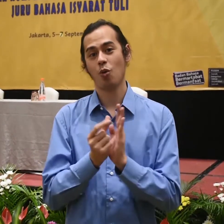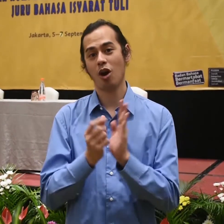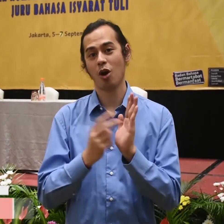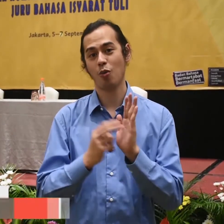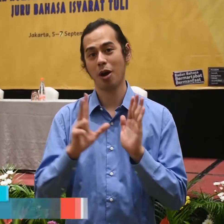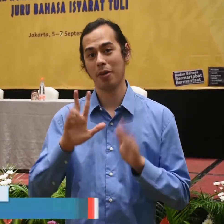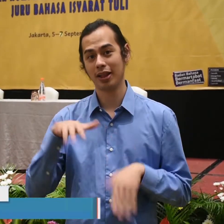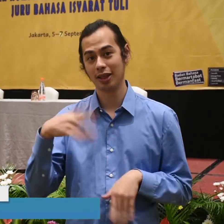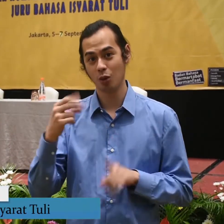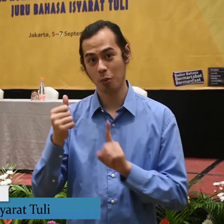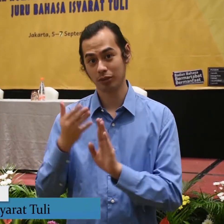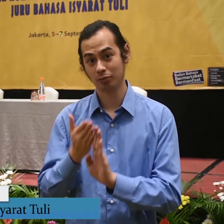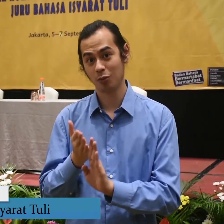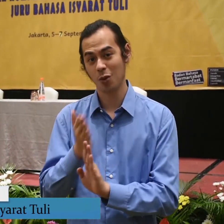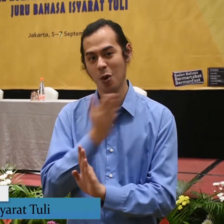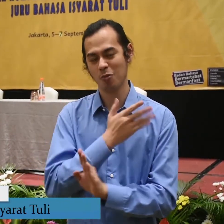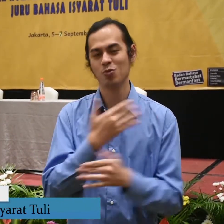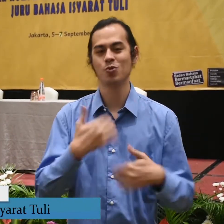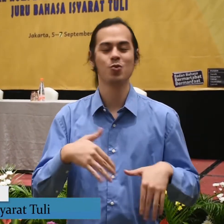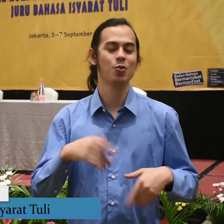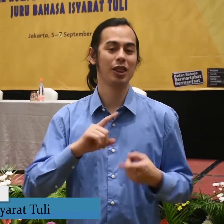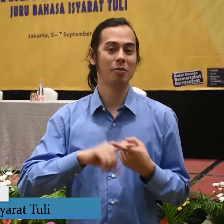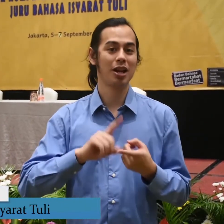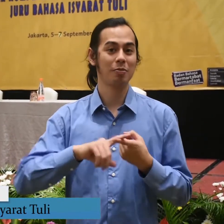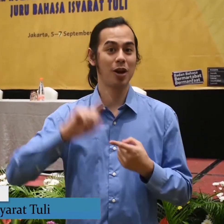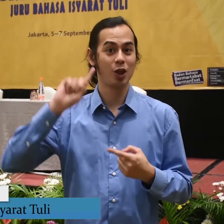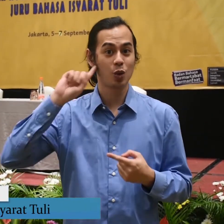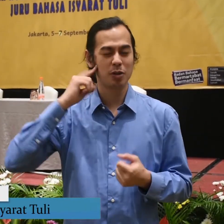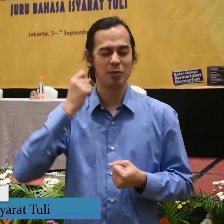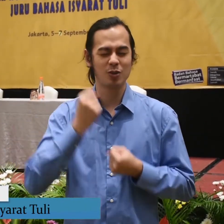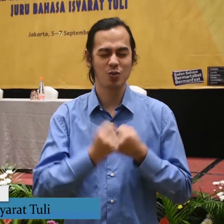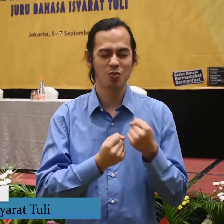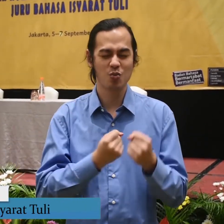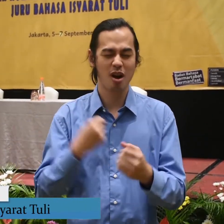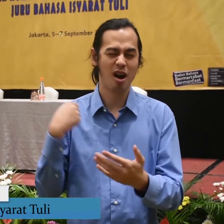Sebelumnya Undang-Undang Nomor 8 Tahun 2016 sebelum Undang-Undang